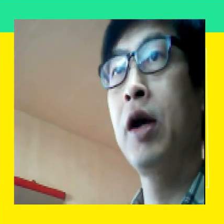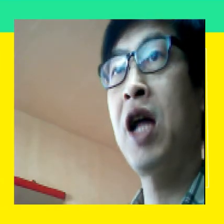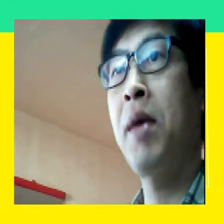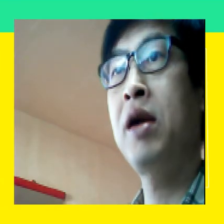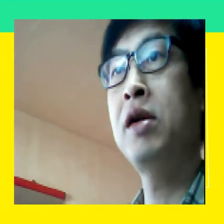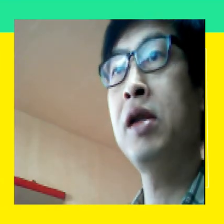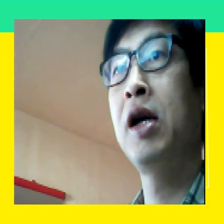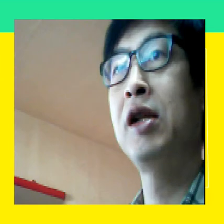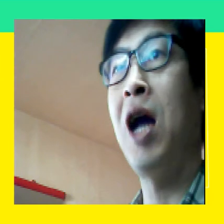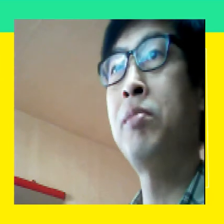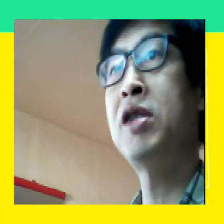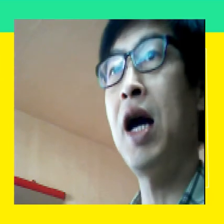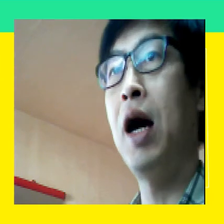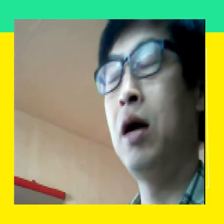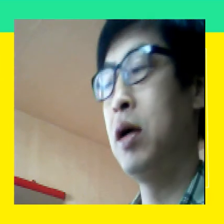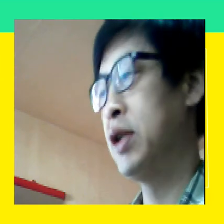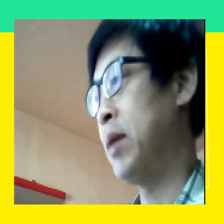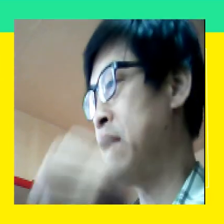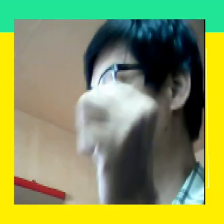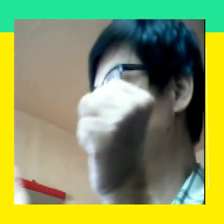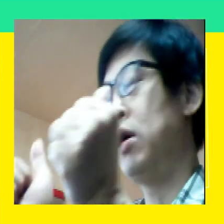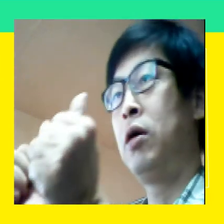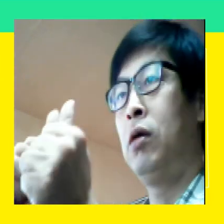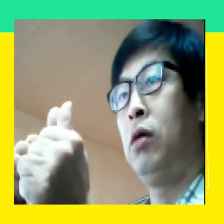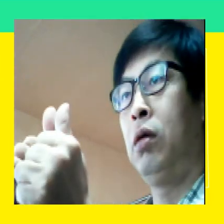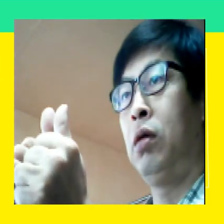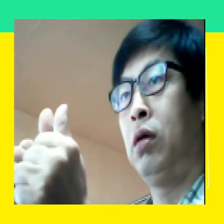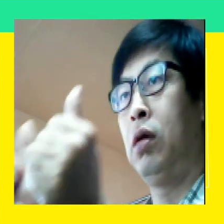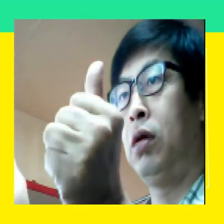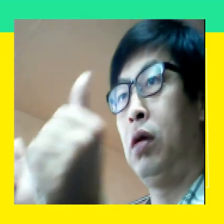그 다음에는 남자 남자는